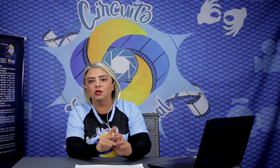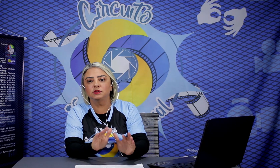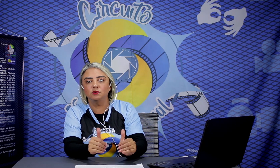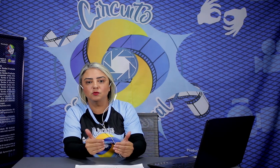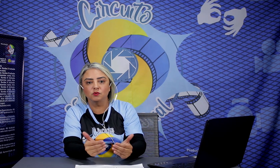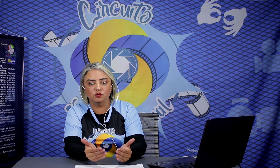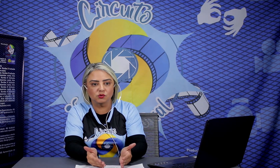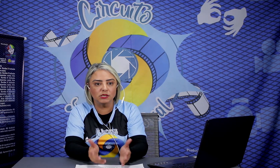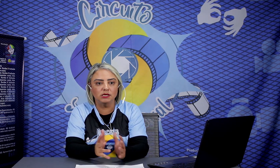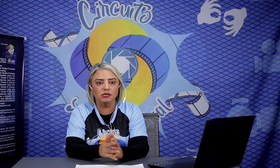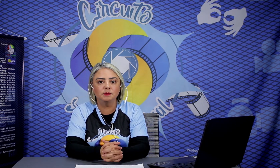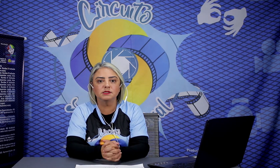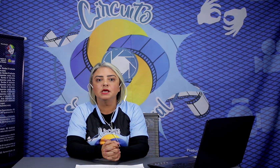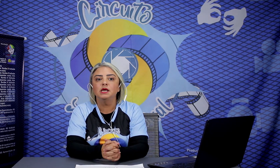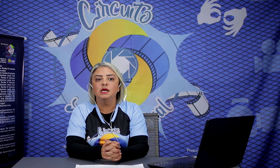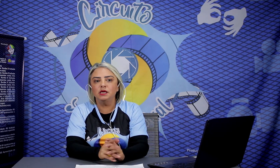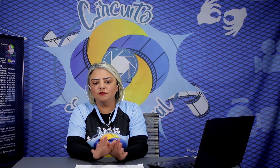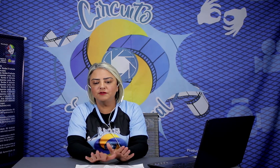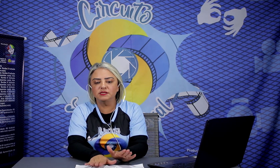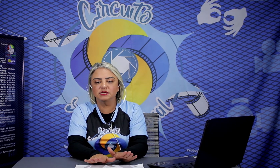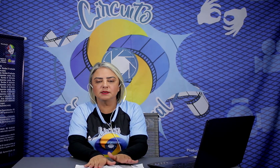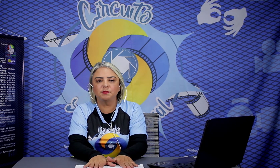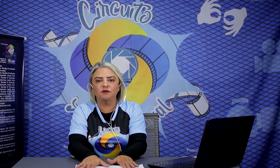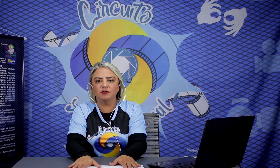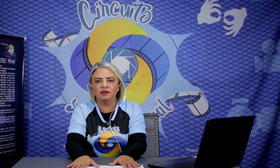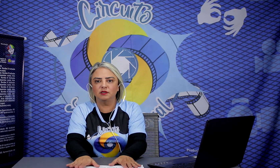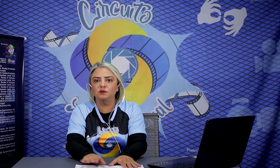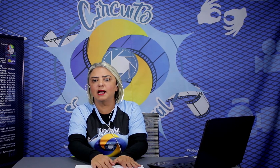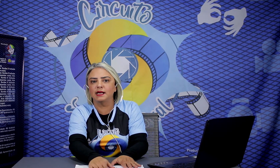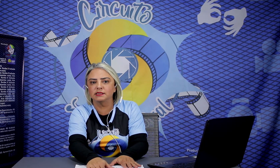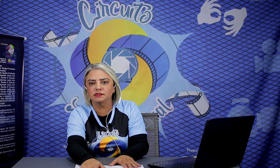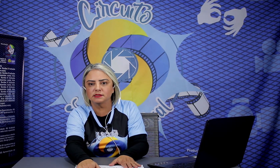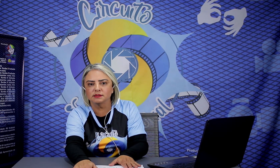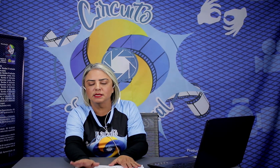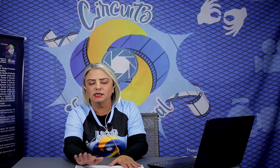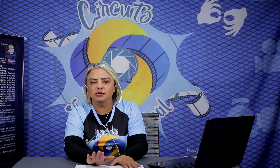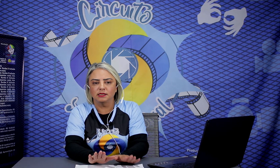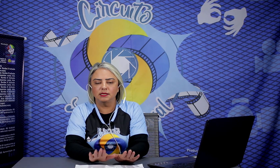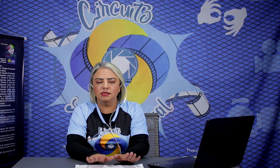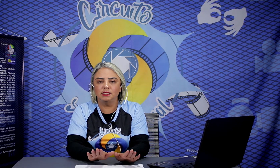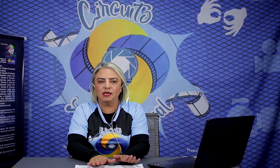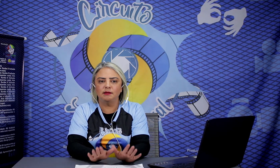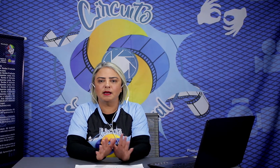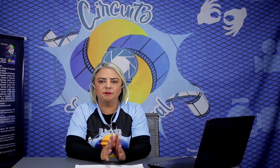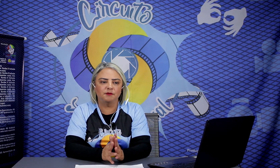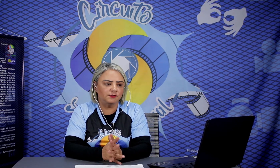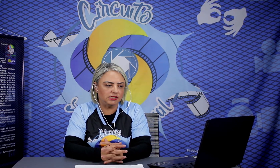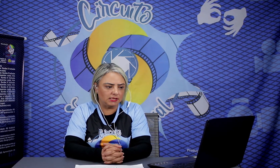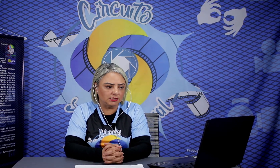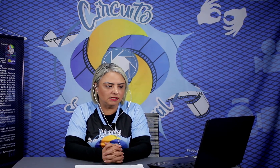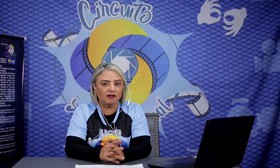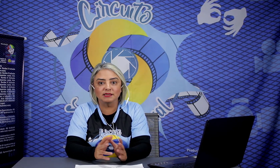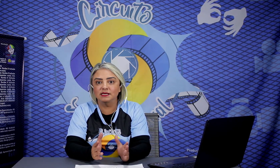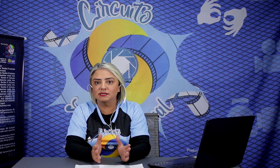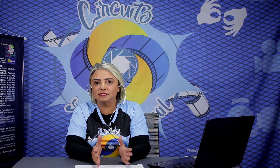tenho um curso em Libras, e eu fiz essa prova aqui no CAS, que é a proficiência, que vai atestar a